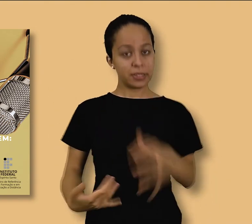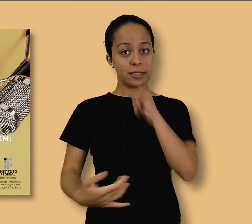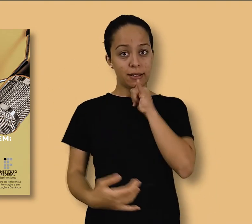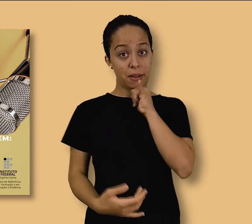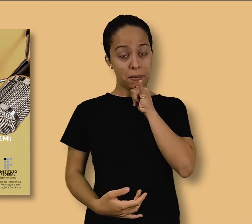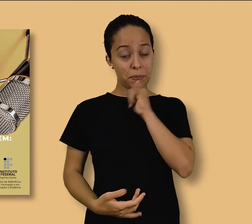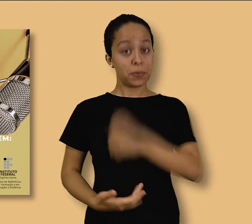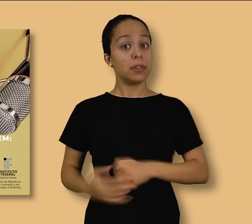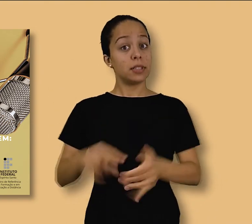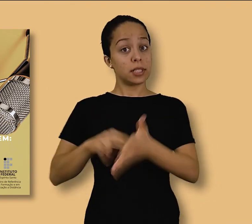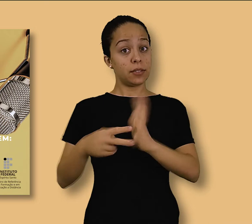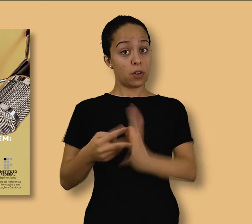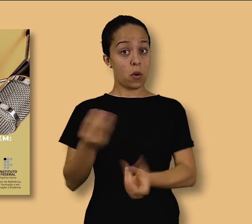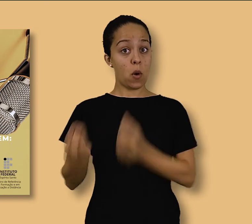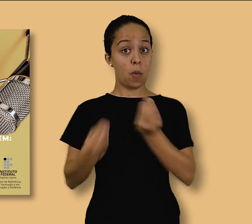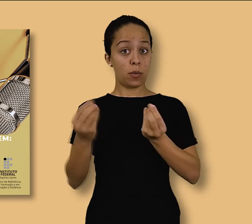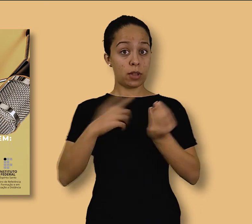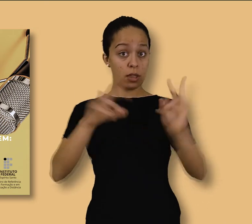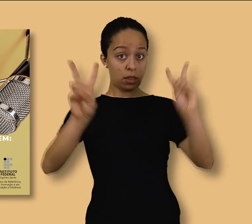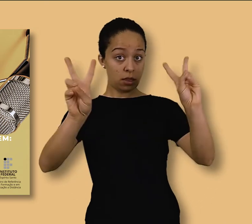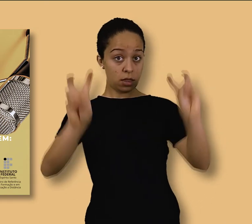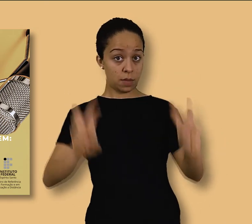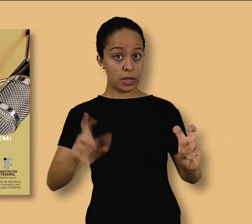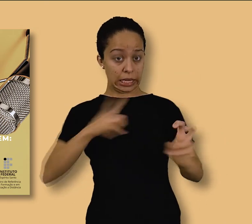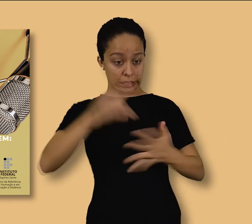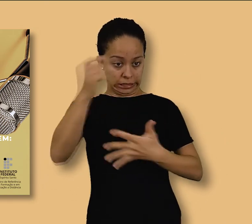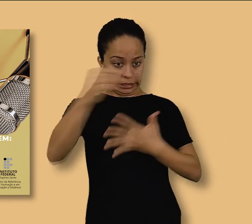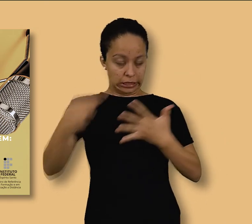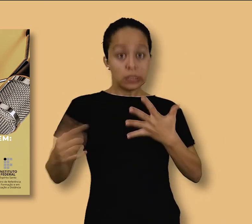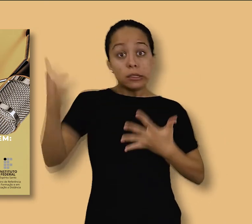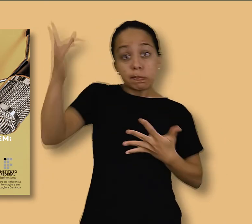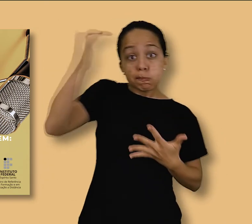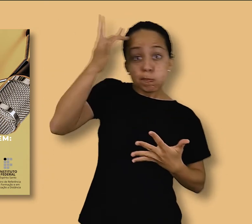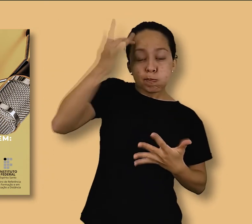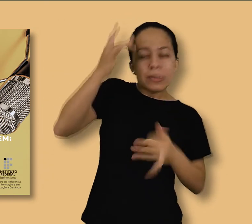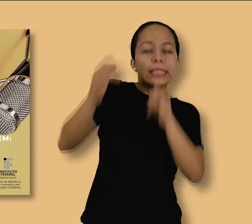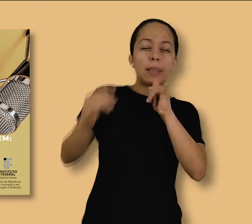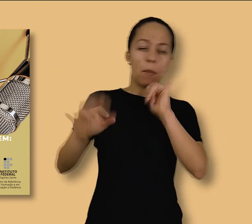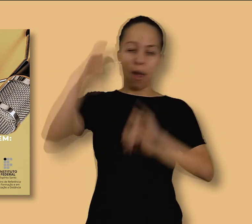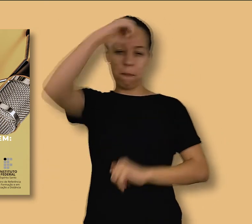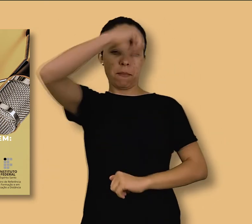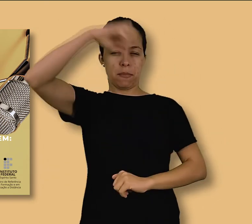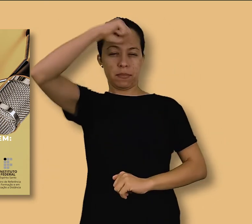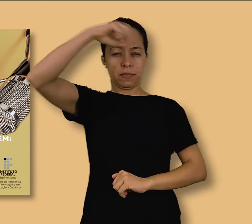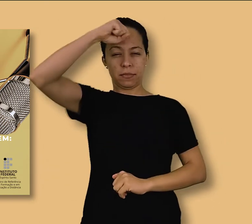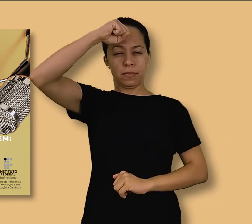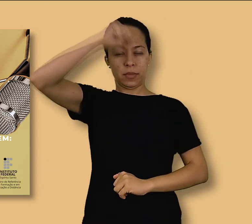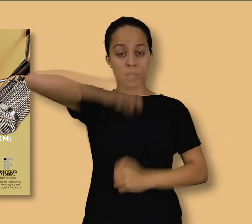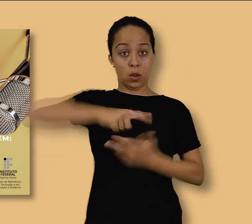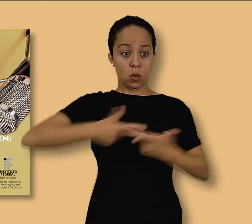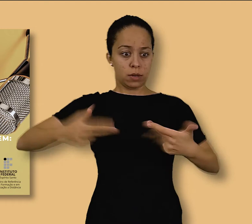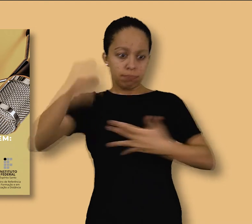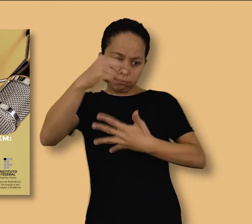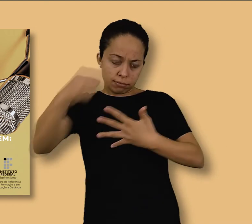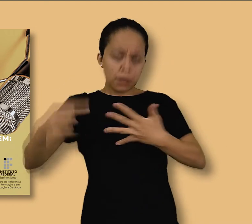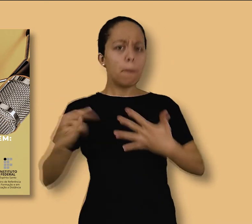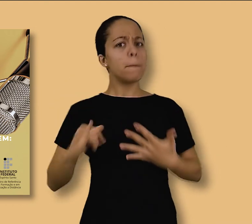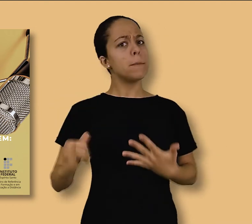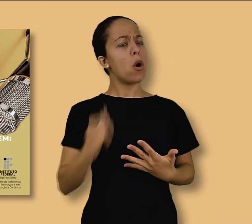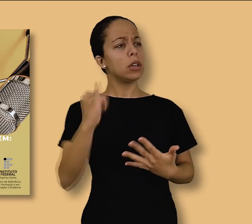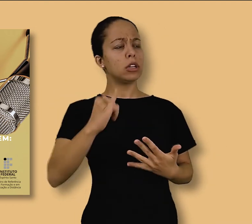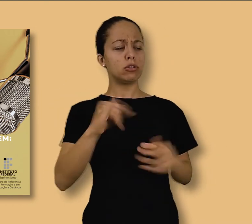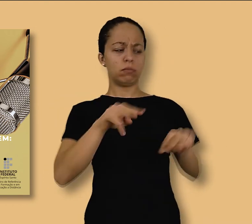né sobre a sobre transformar questões que são complexas como eu caso da aprendizagem que demandam uma